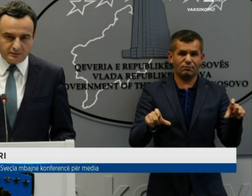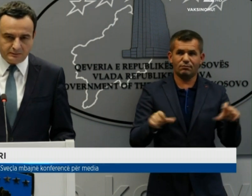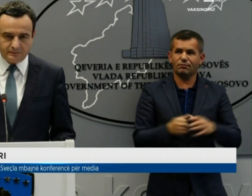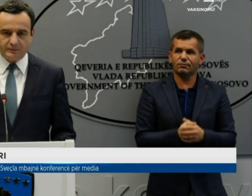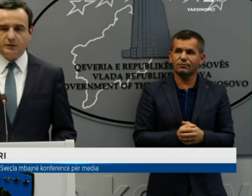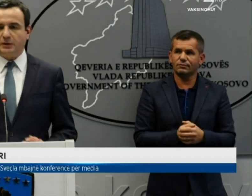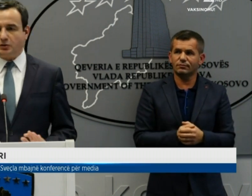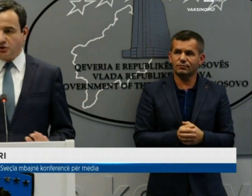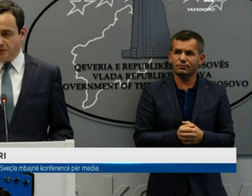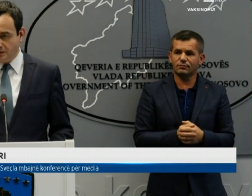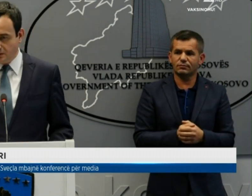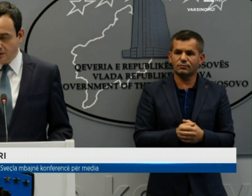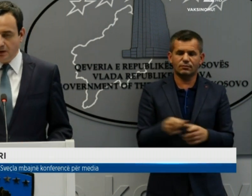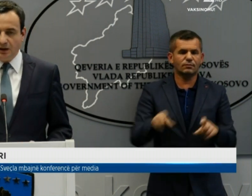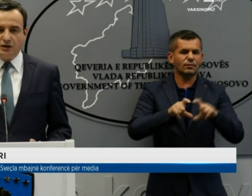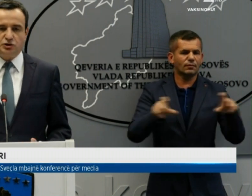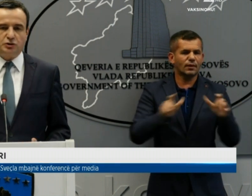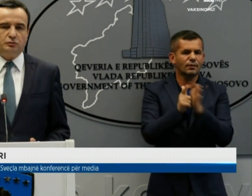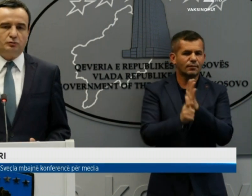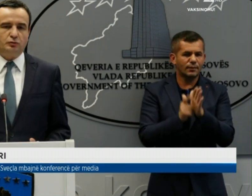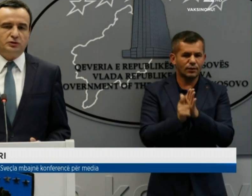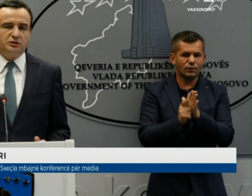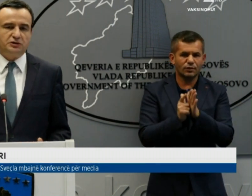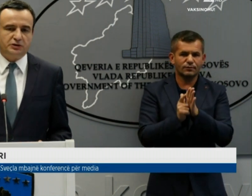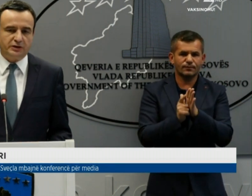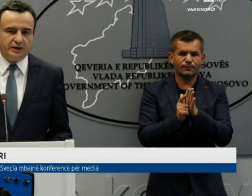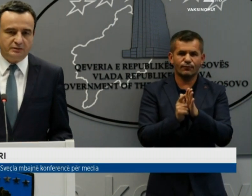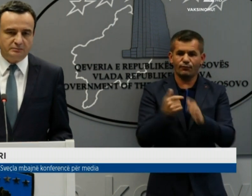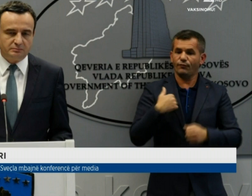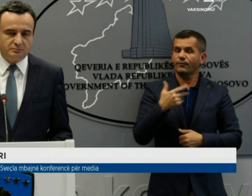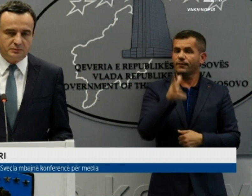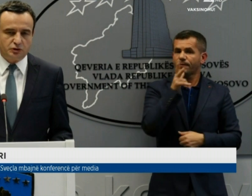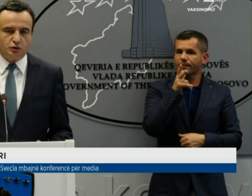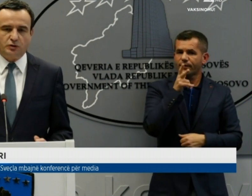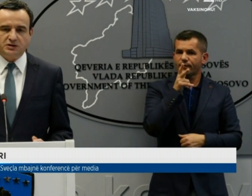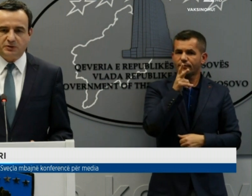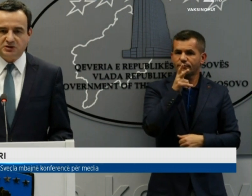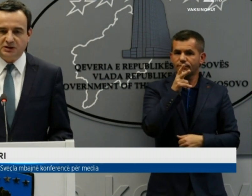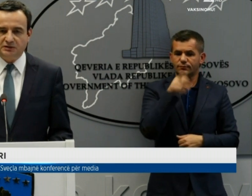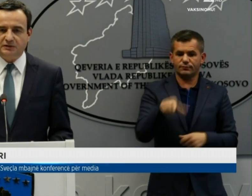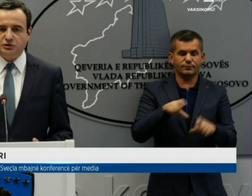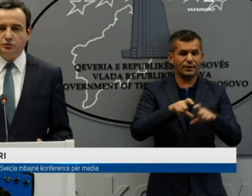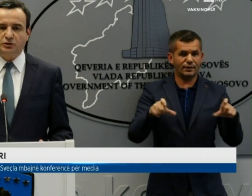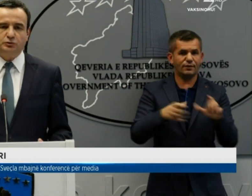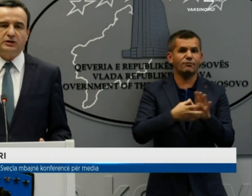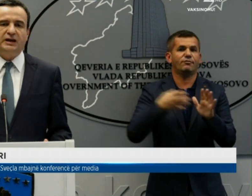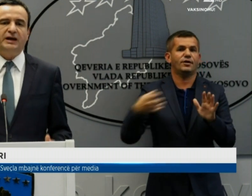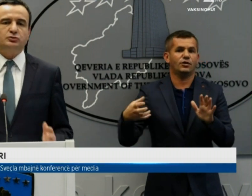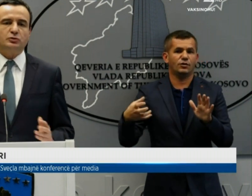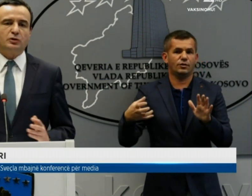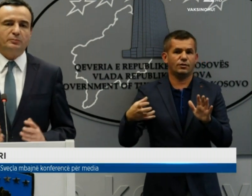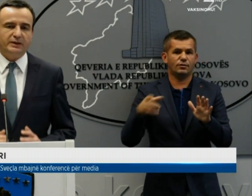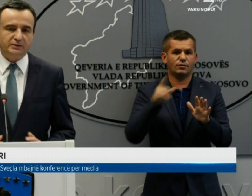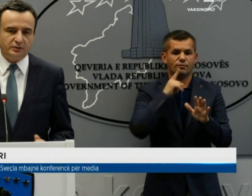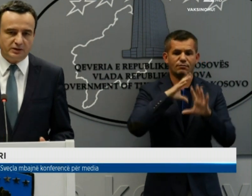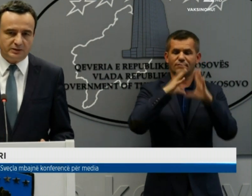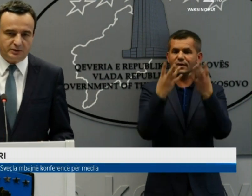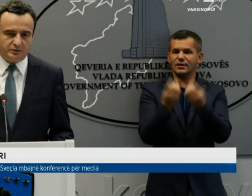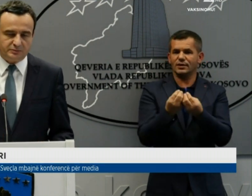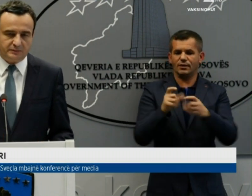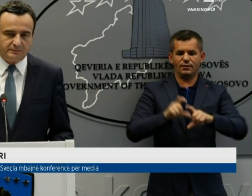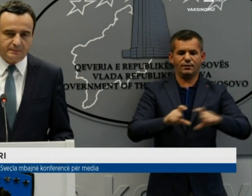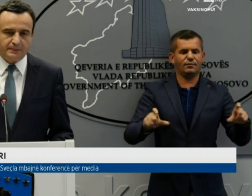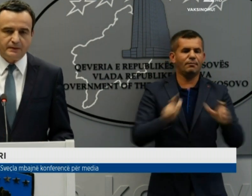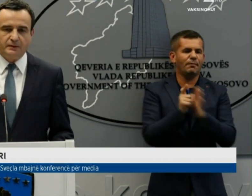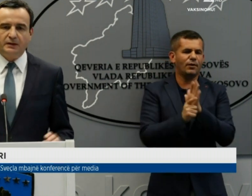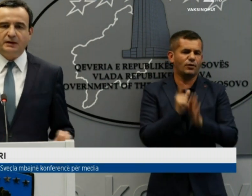targa të përkohshme, e që unë do të dëshiroja që ky reciprocitet të vazhdohet duke i hequr komplet targa të